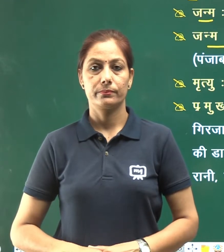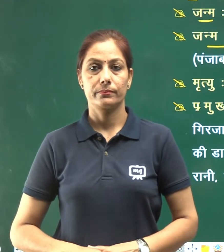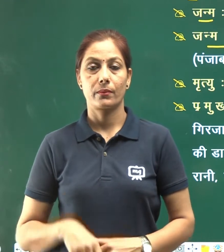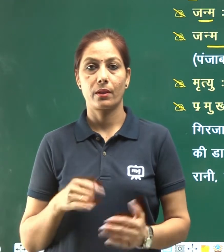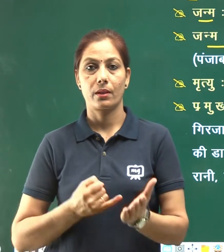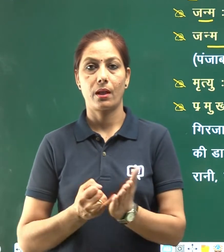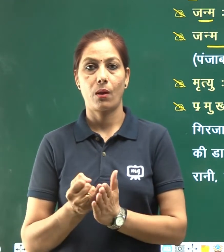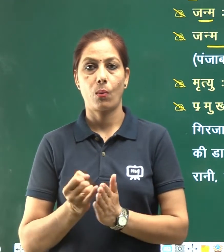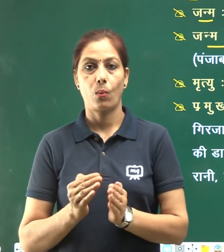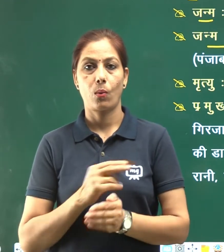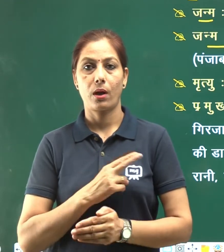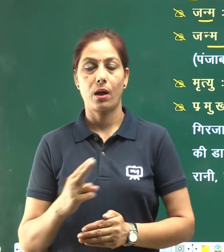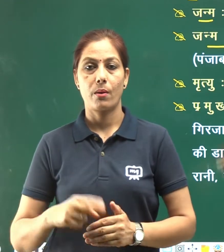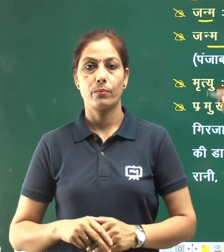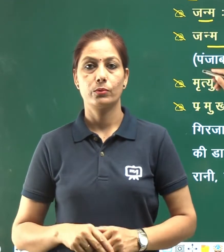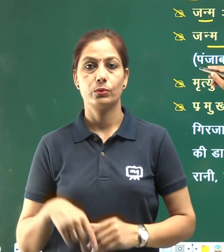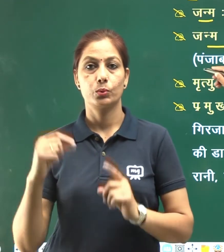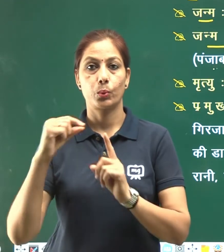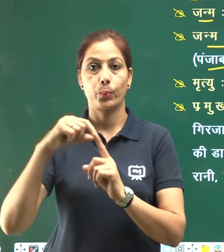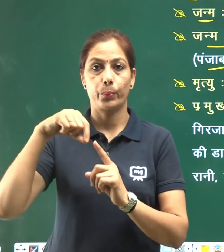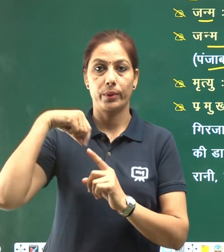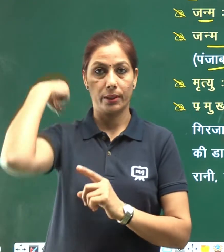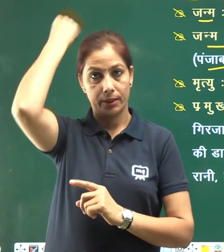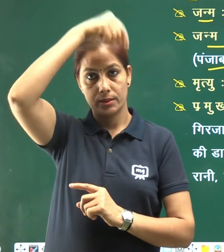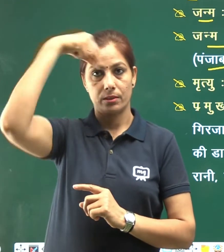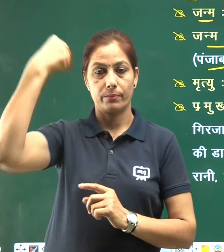वजीराबाद गांव है जो पंजाब में है।